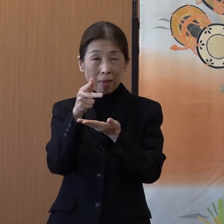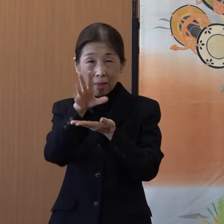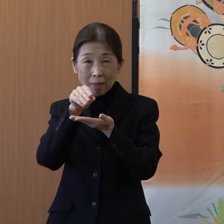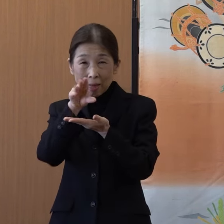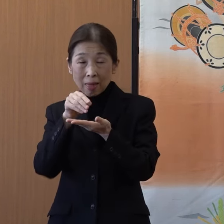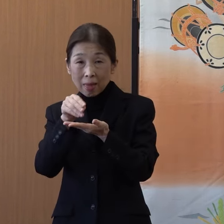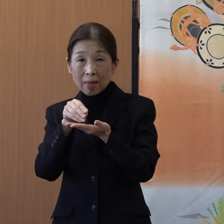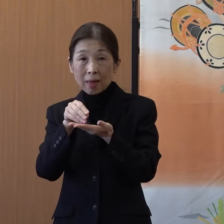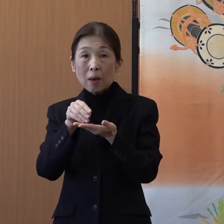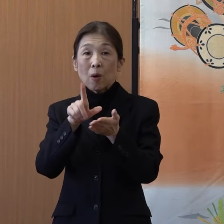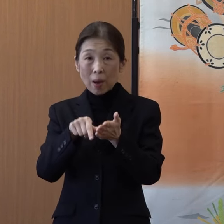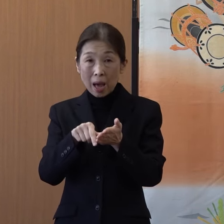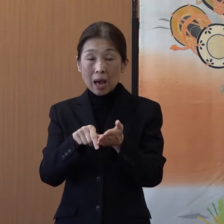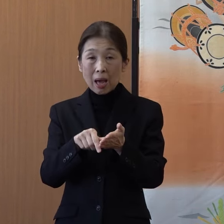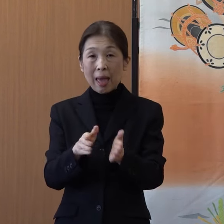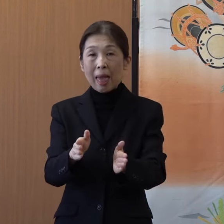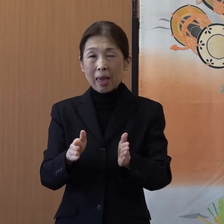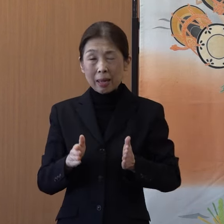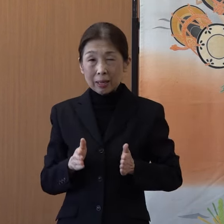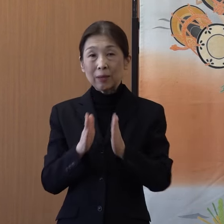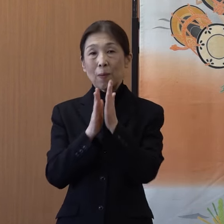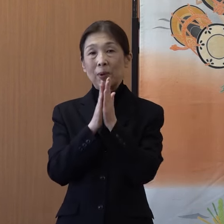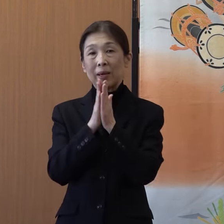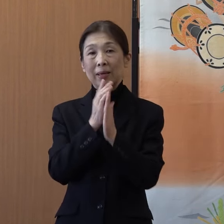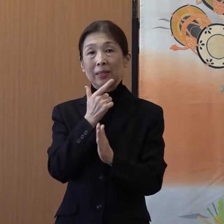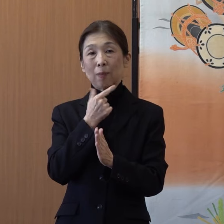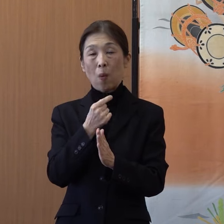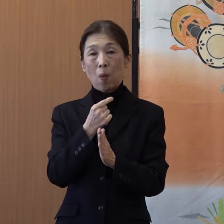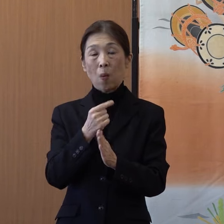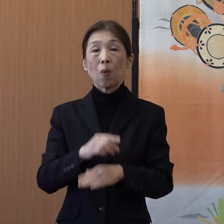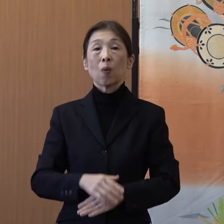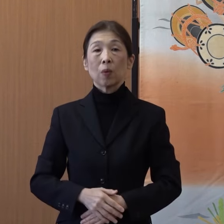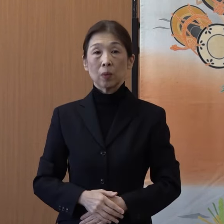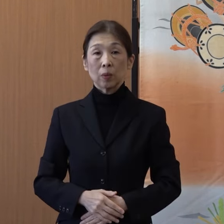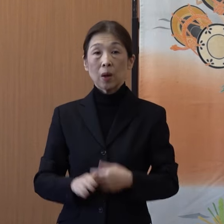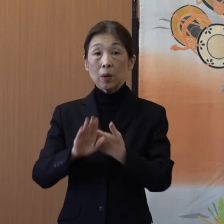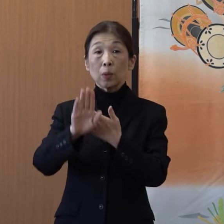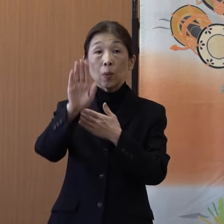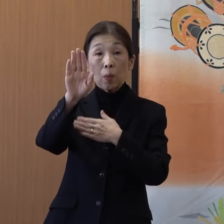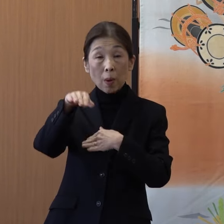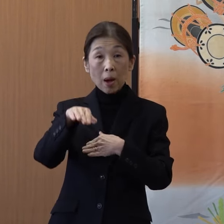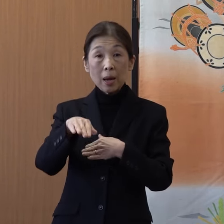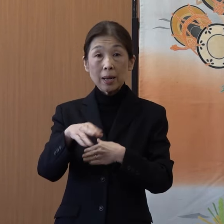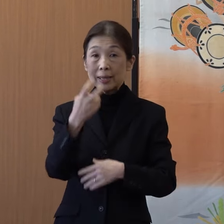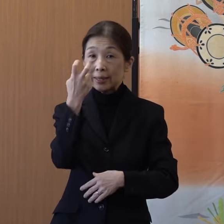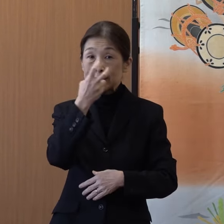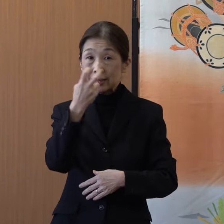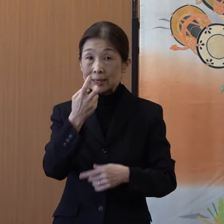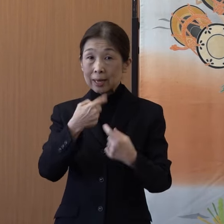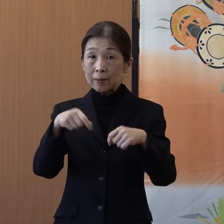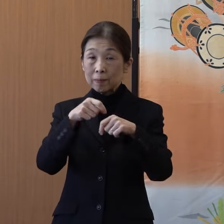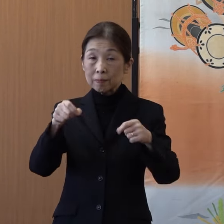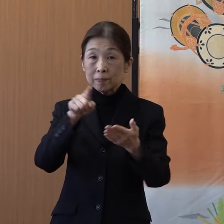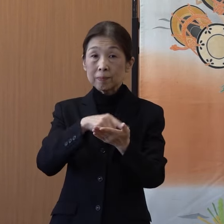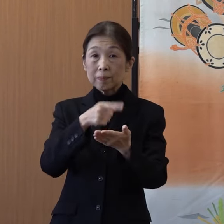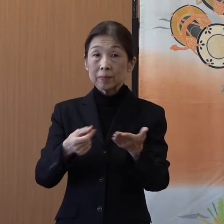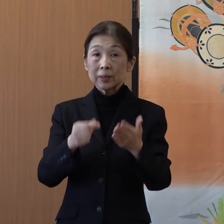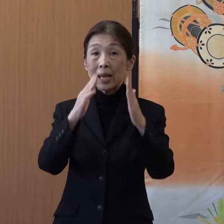ます、ご遠慮いただければと思います。今後は審査が完了した建物